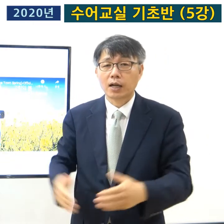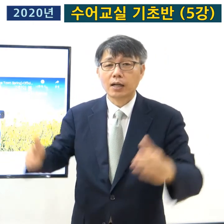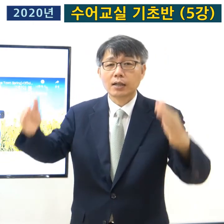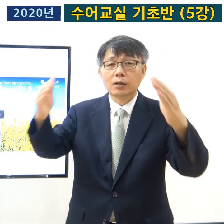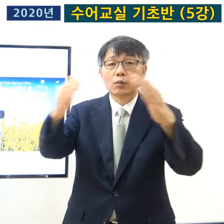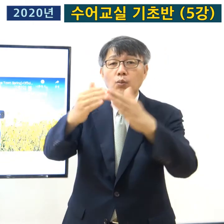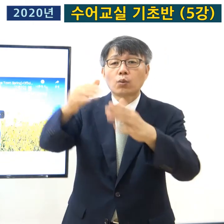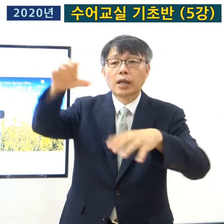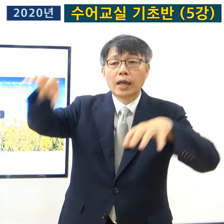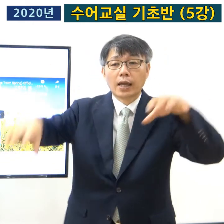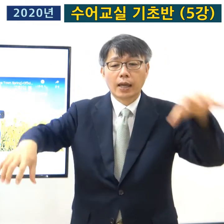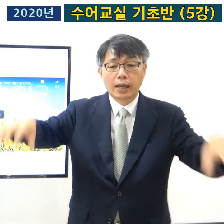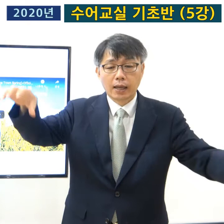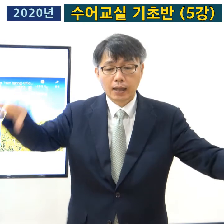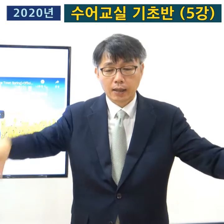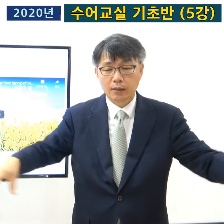표현합니다. 동네